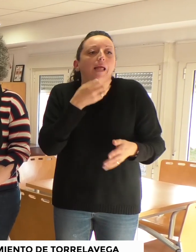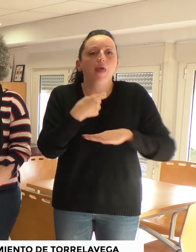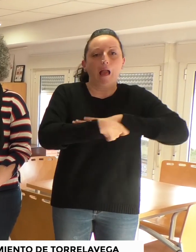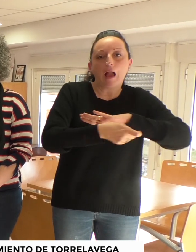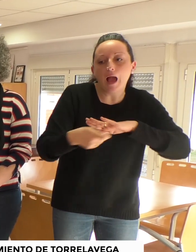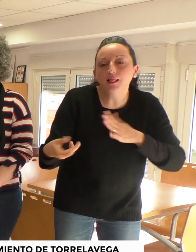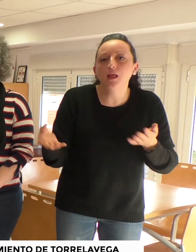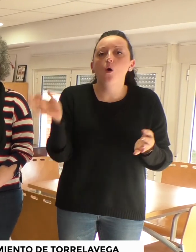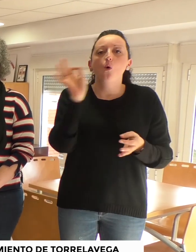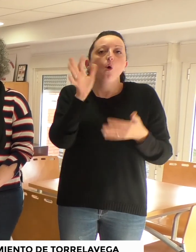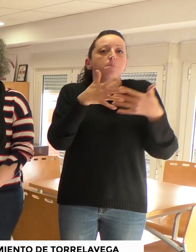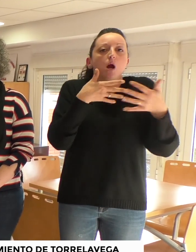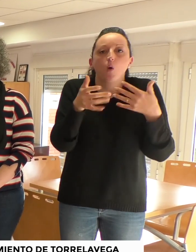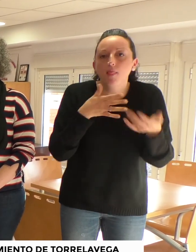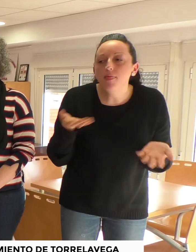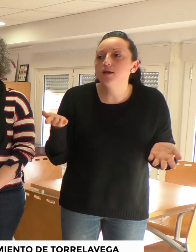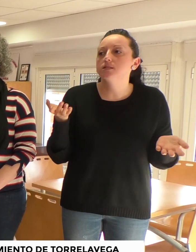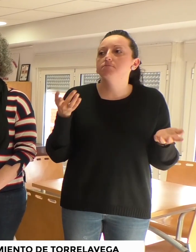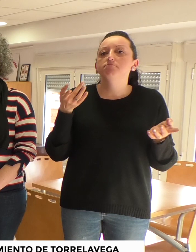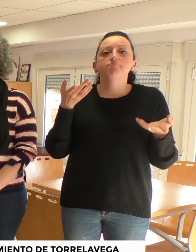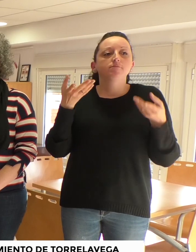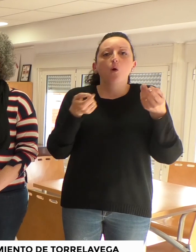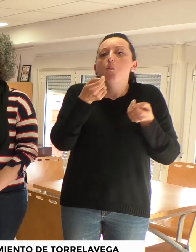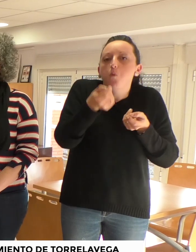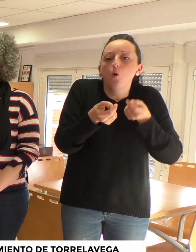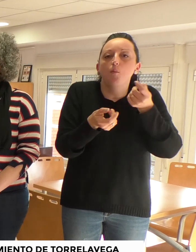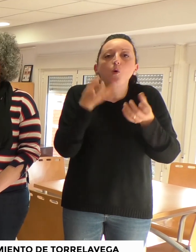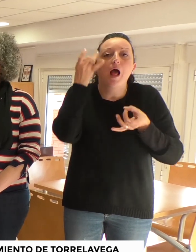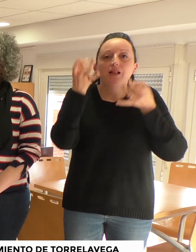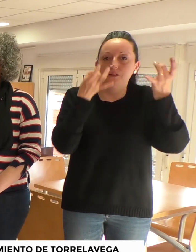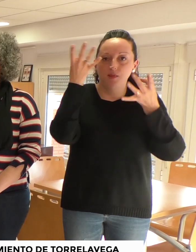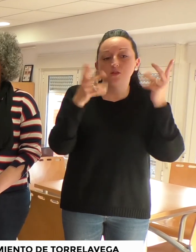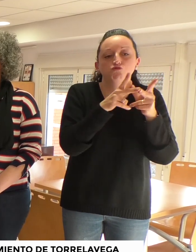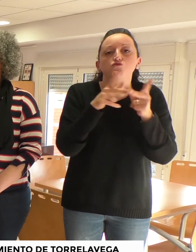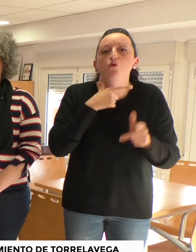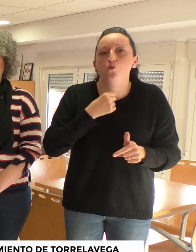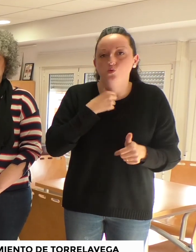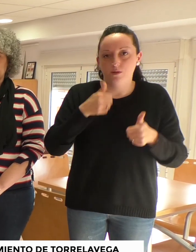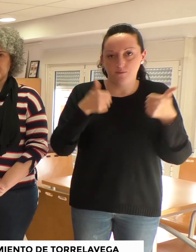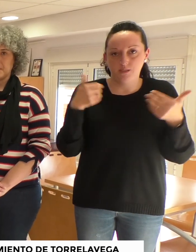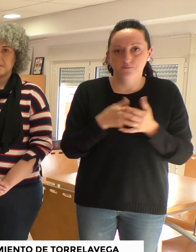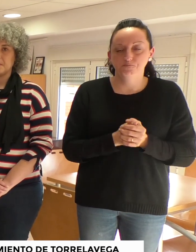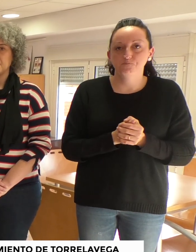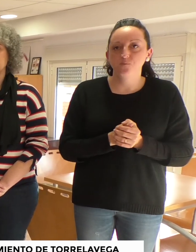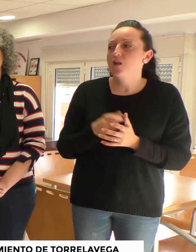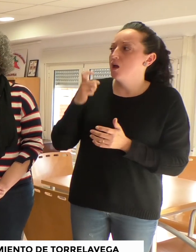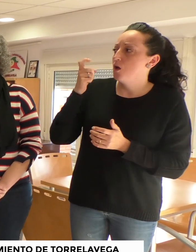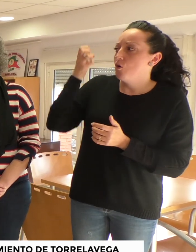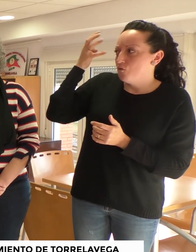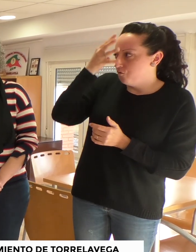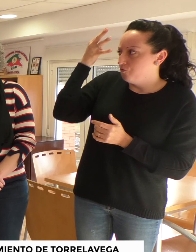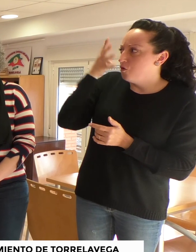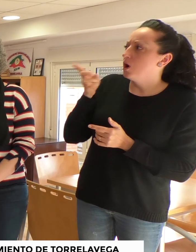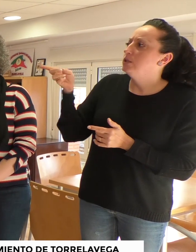o manualidades, así poco a poco vamos haciendo unas cuantas más. Borja,